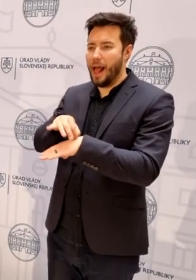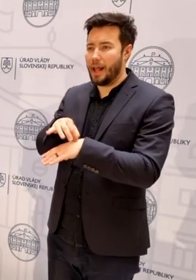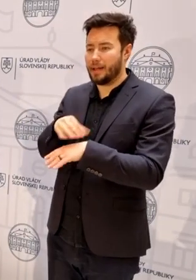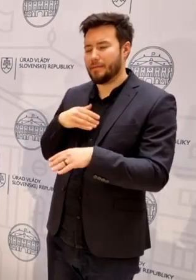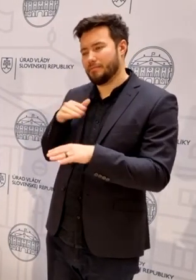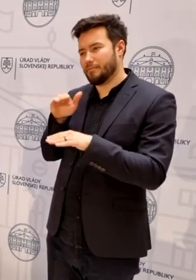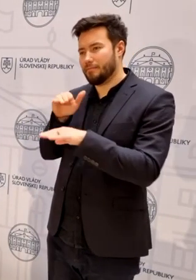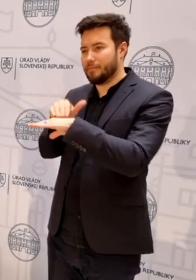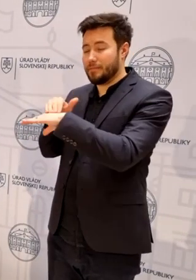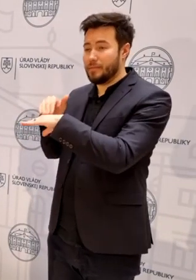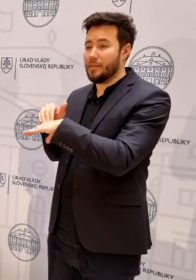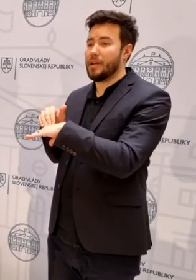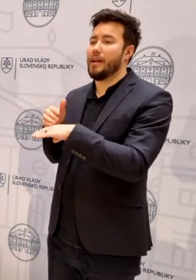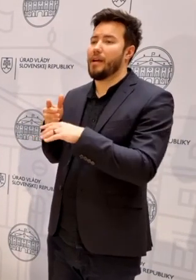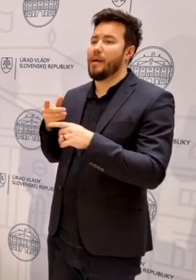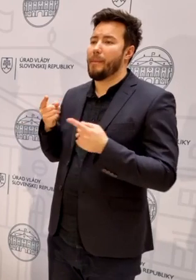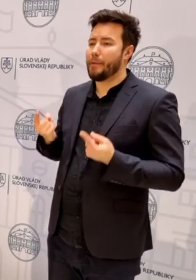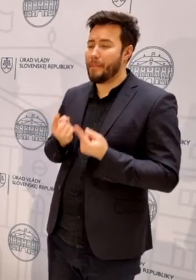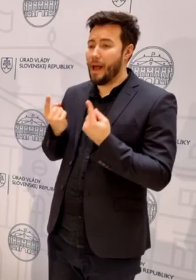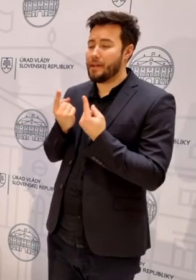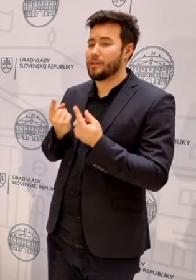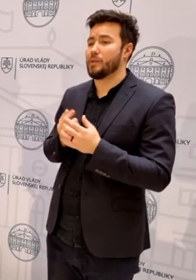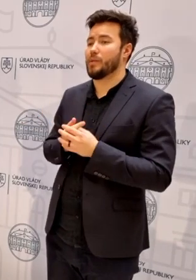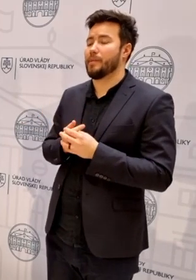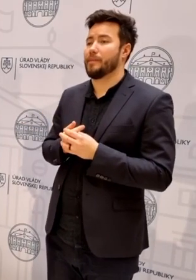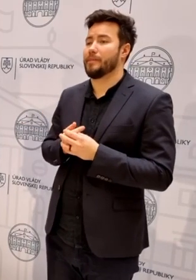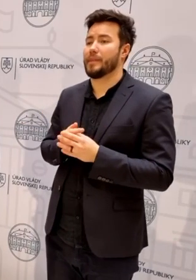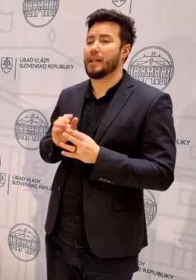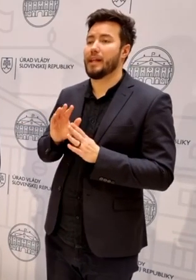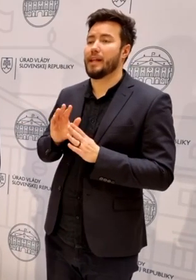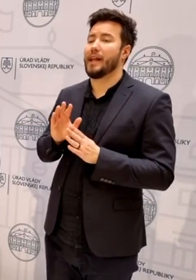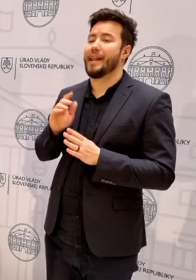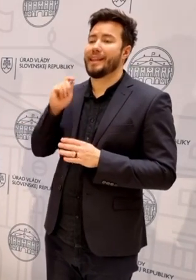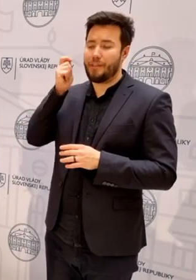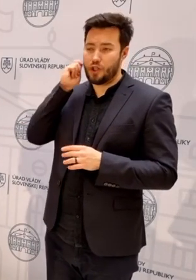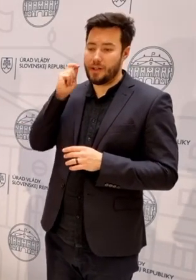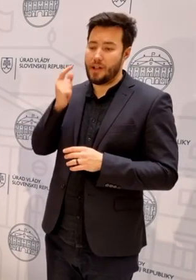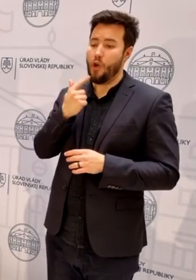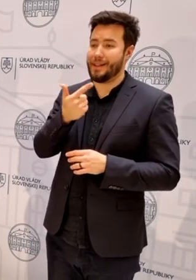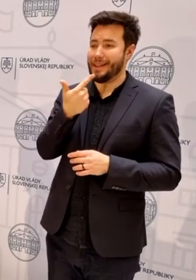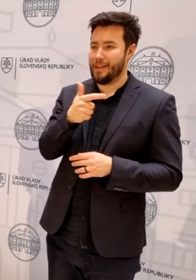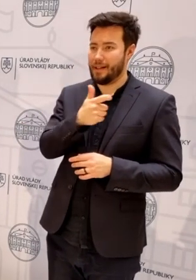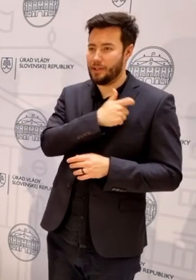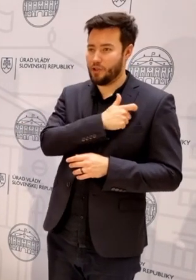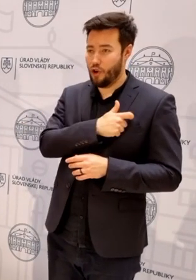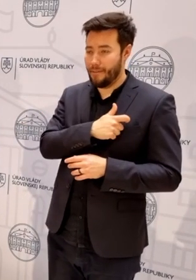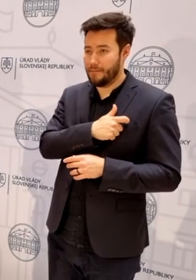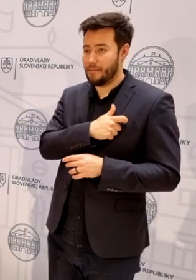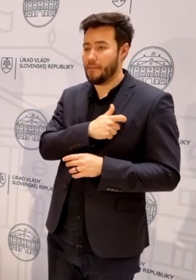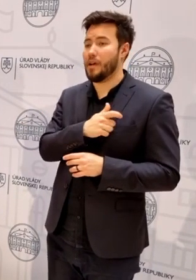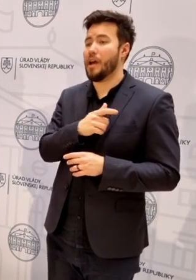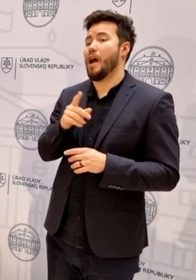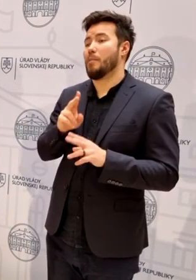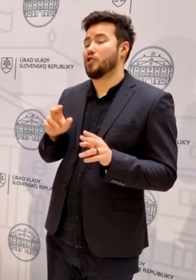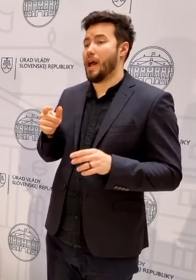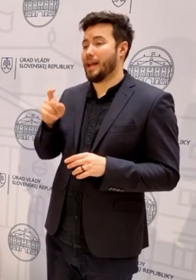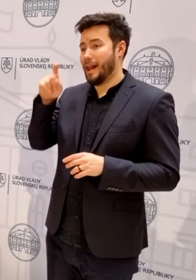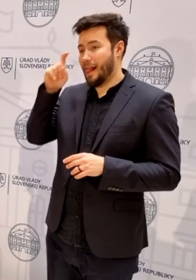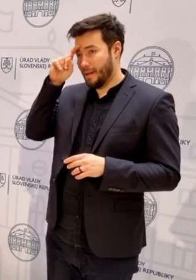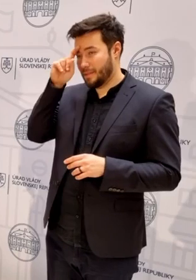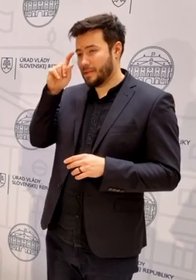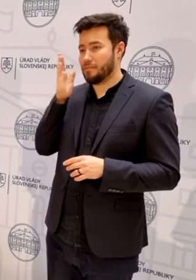veľmi zainvolvovaní, aby nielen dievčatá vo veku od 12 rokov, alebo vo veku 12 rokov, ale chlapci sa nechali